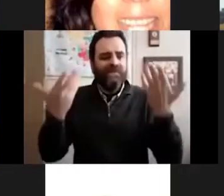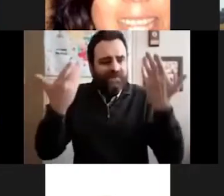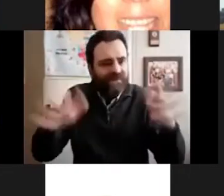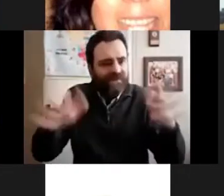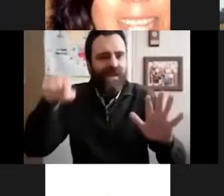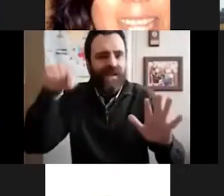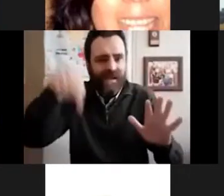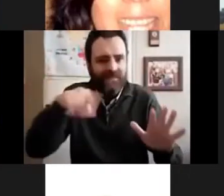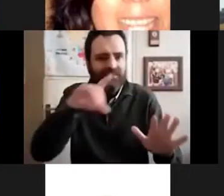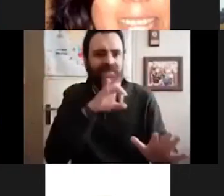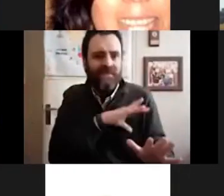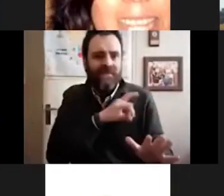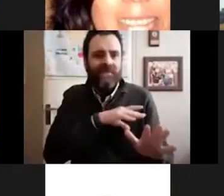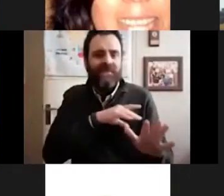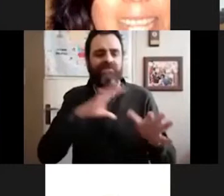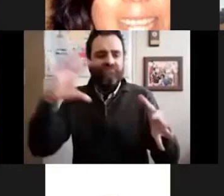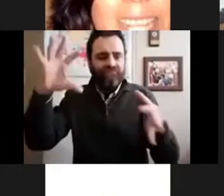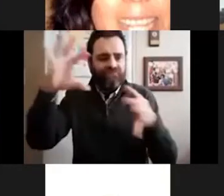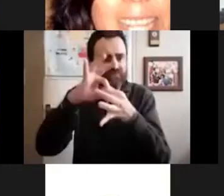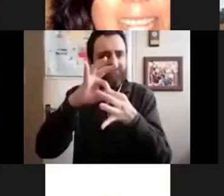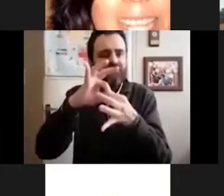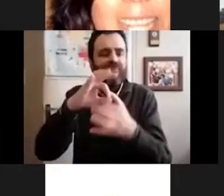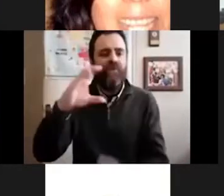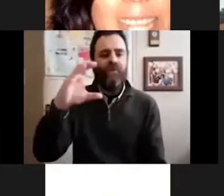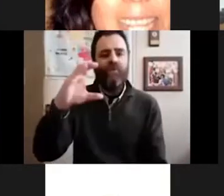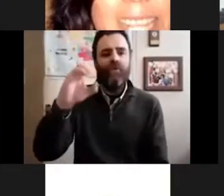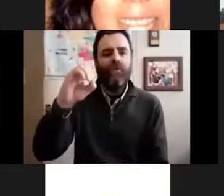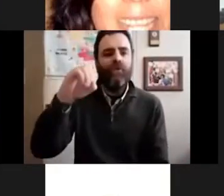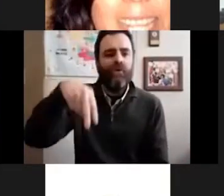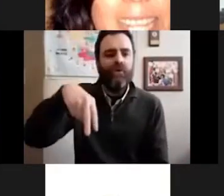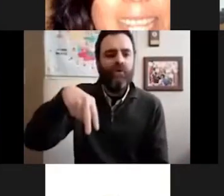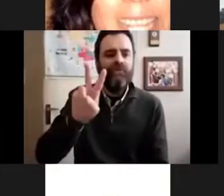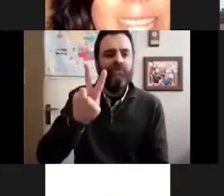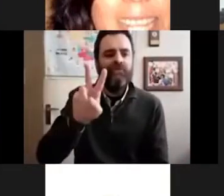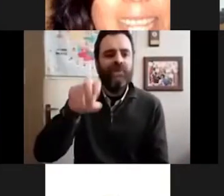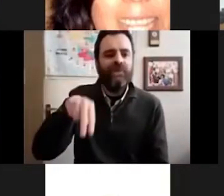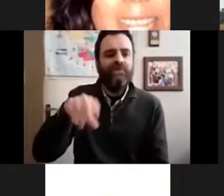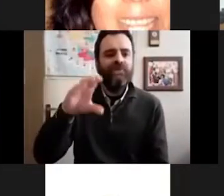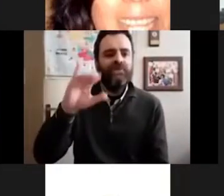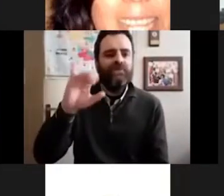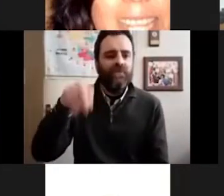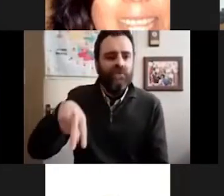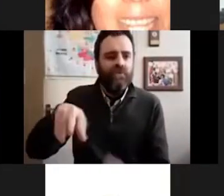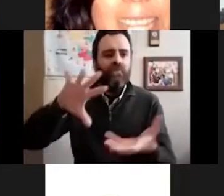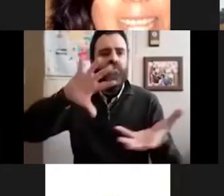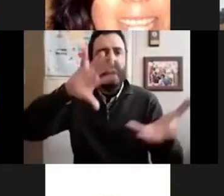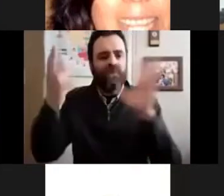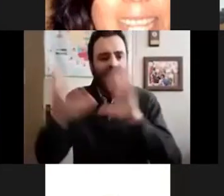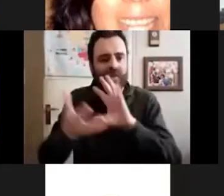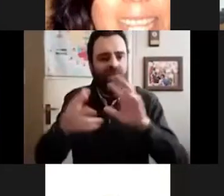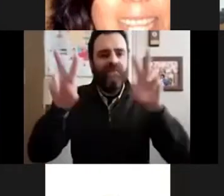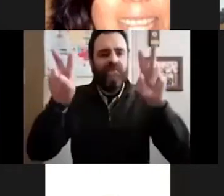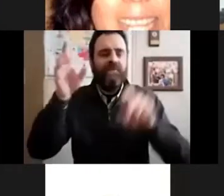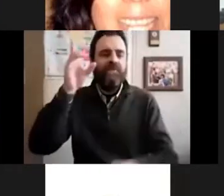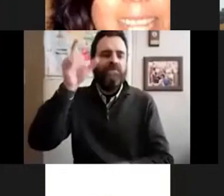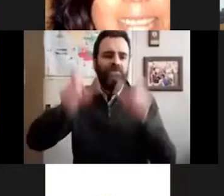para que el gobierno se haga responsable. Porque aquí en Chile